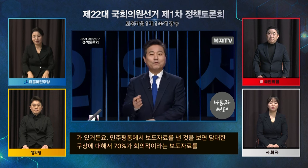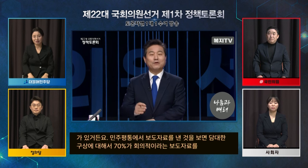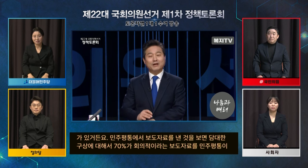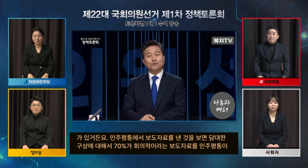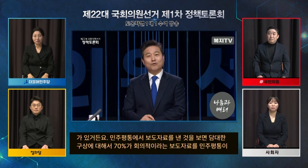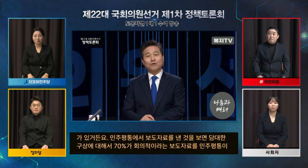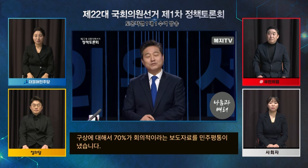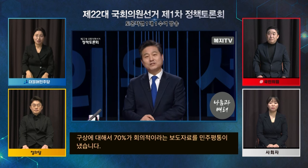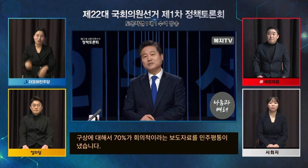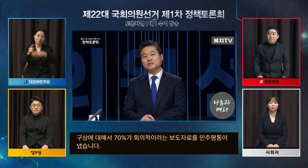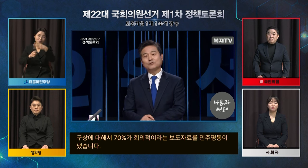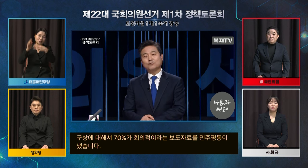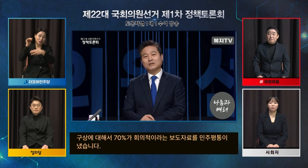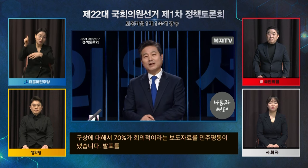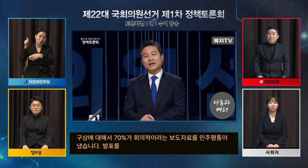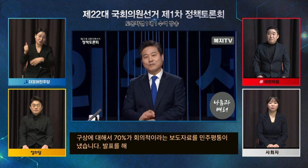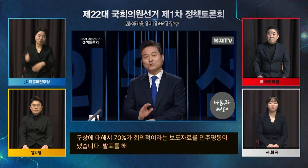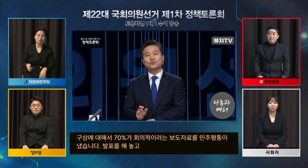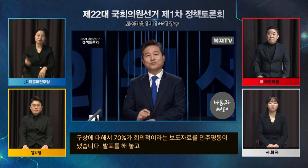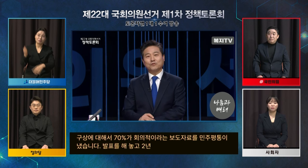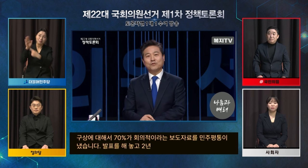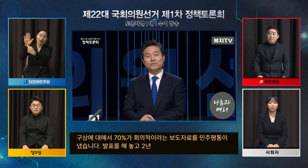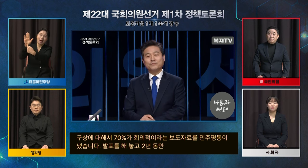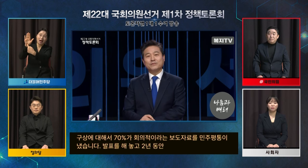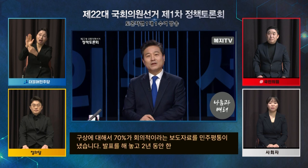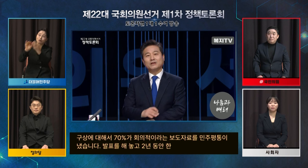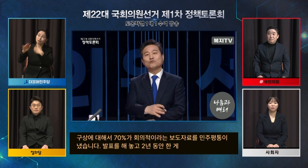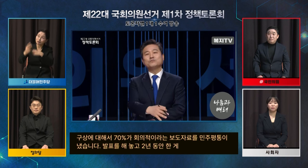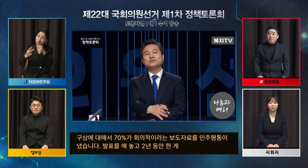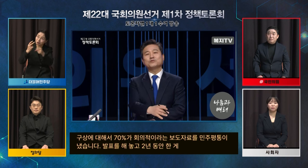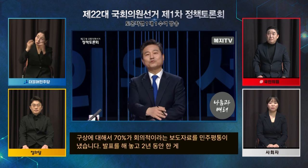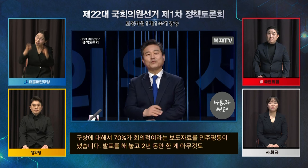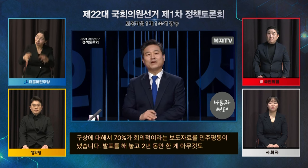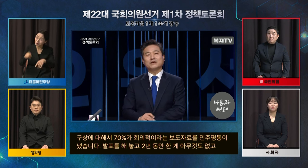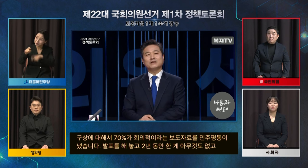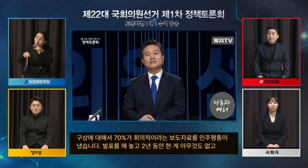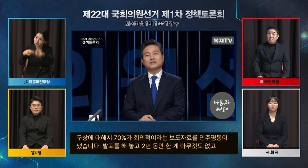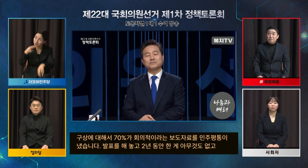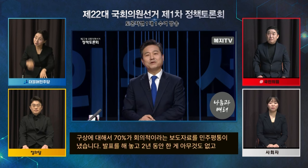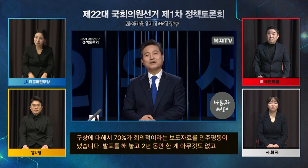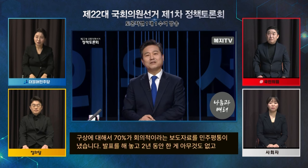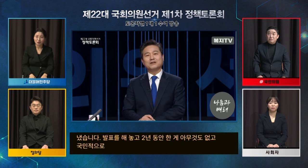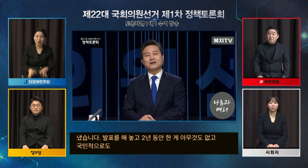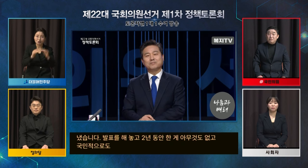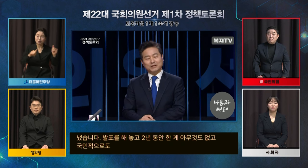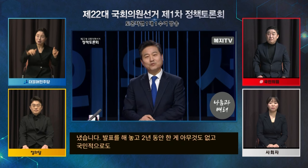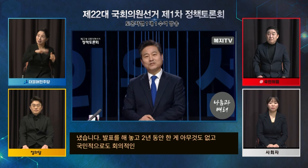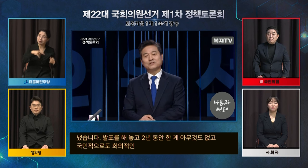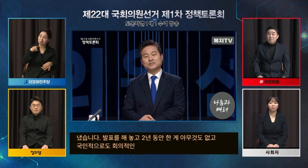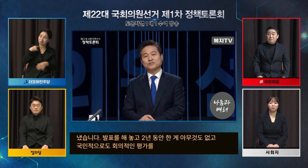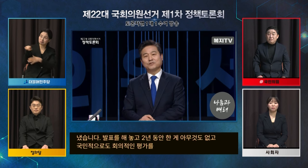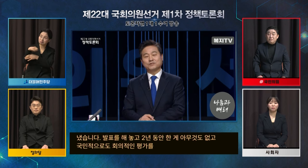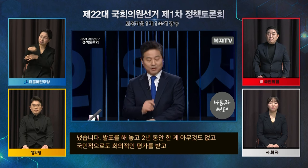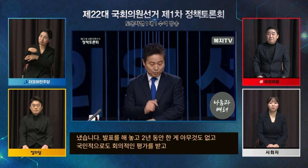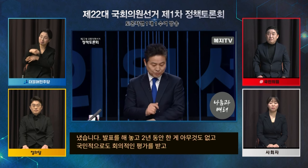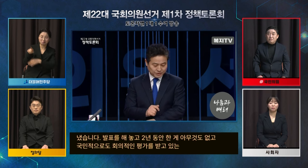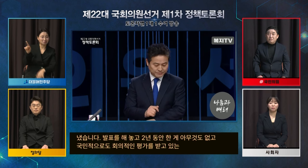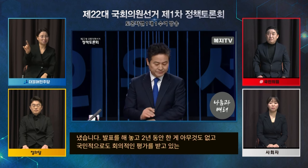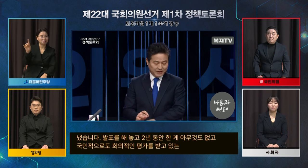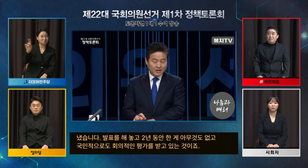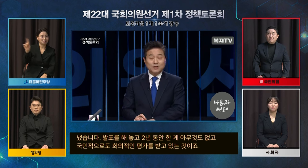그러니까 발표를 해놓고 지금 2년 동안 한 게 아무것도 없고 이렇게 국민적으로도 회의적인 평가를 받고 있는 것이죠.